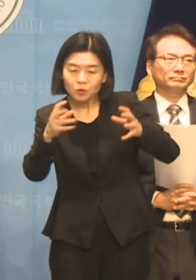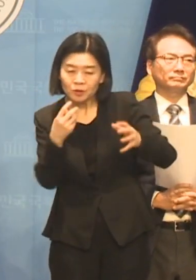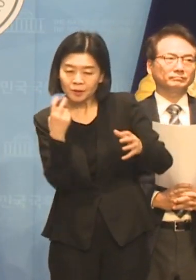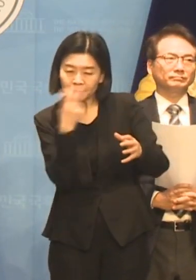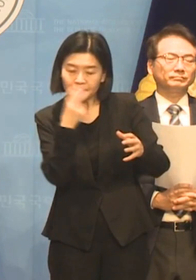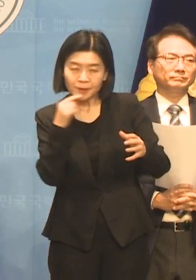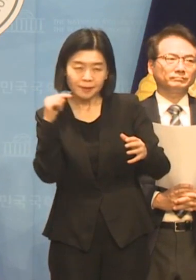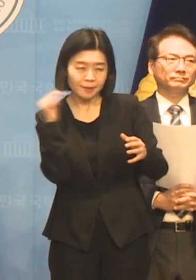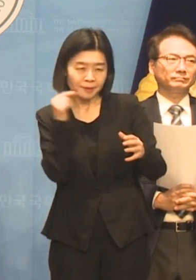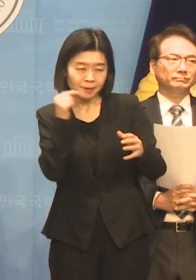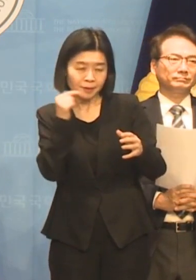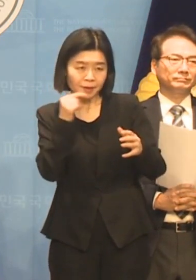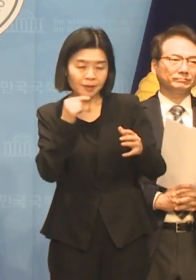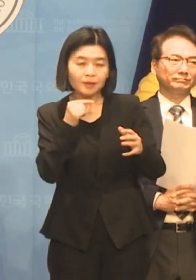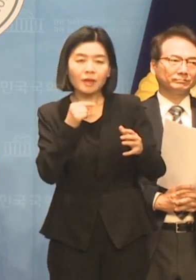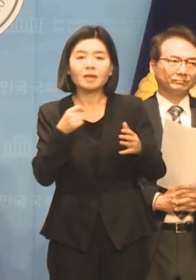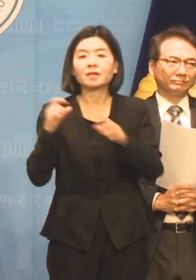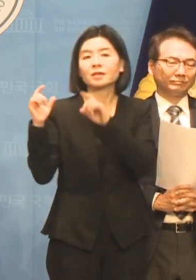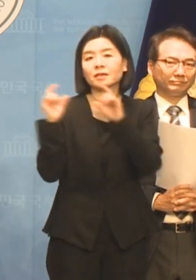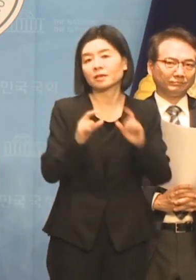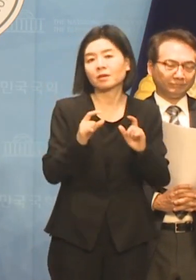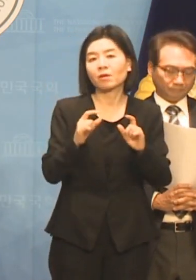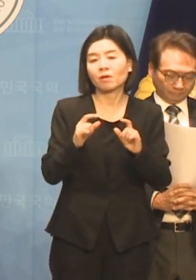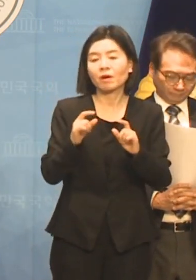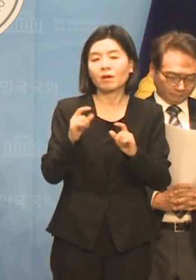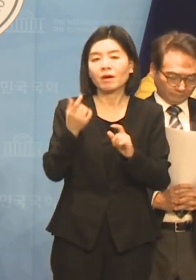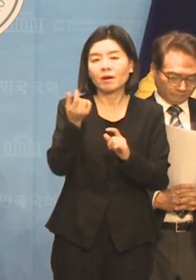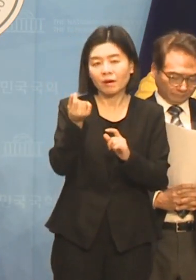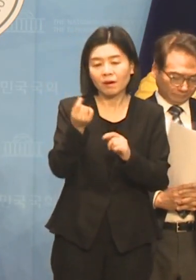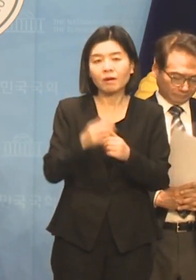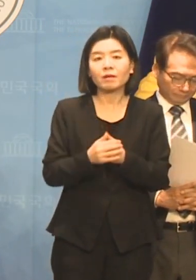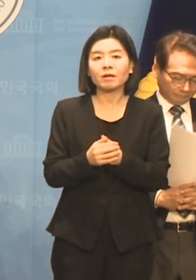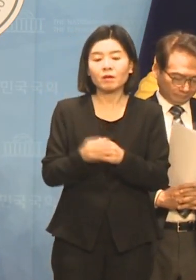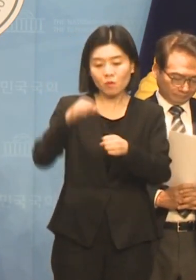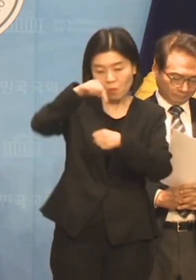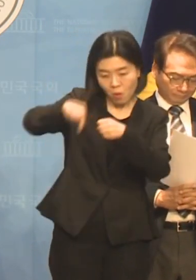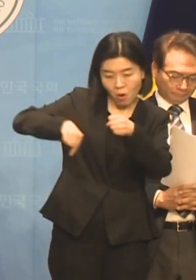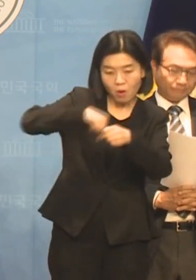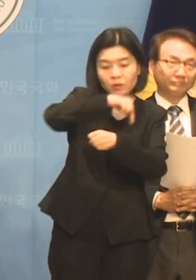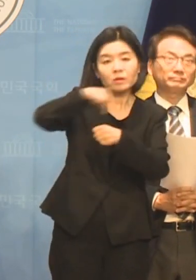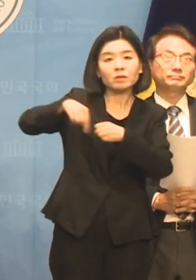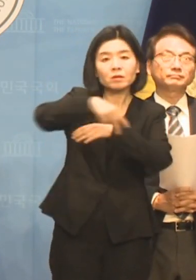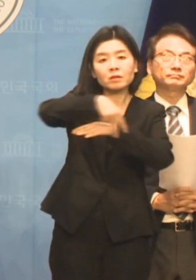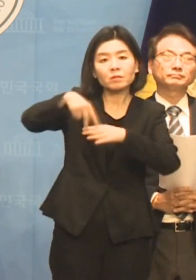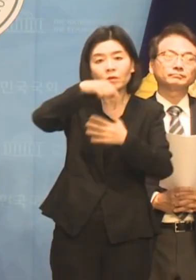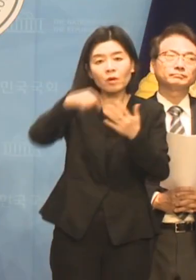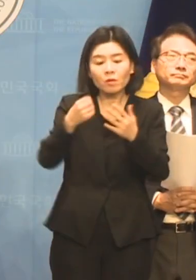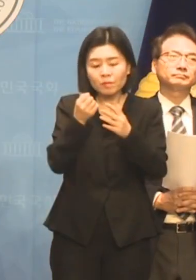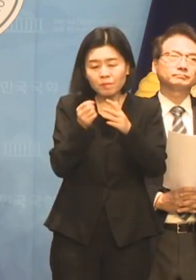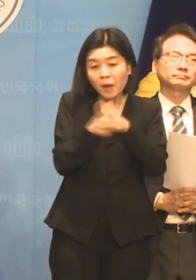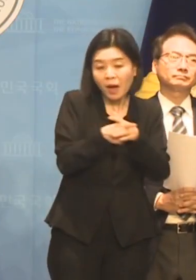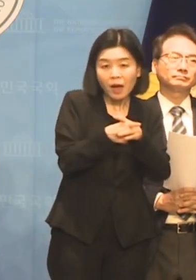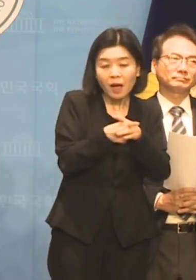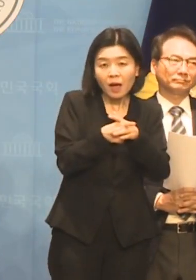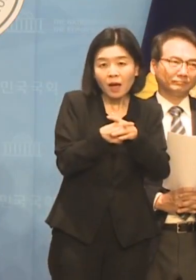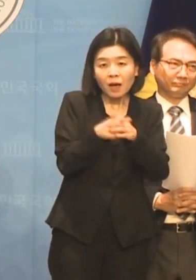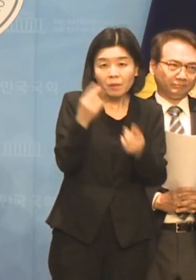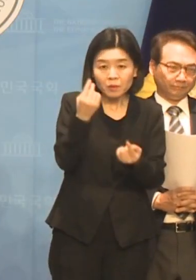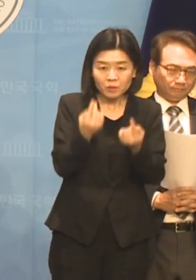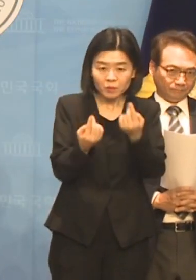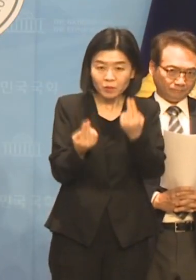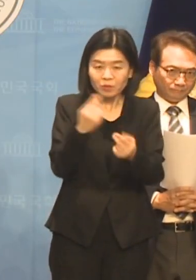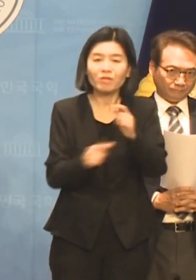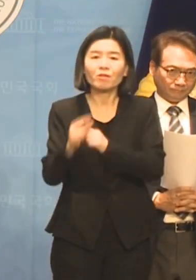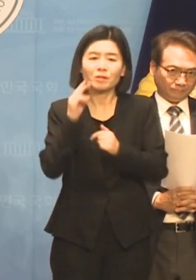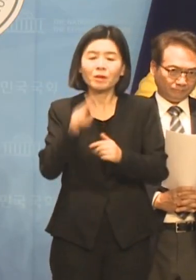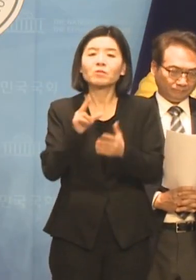결정적 이유로 판단됩니다. 원자로 설계 프로그램 유출 시도보다 심각한 게 도대체 뭐란 말입니까?